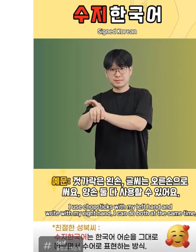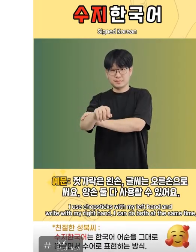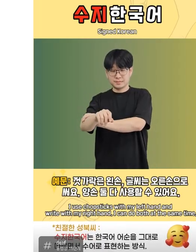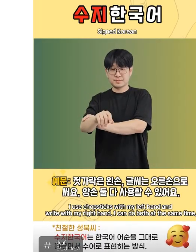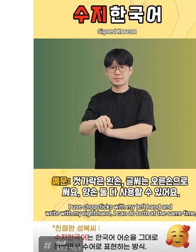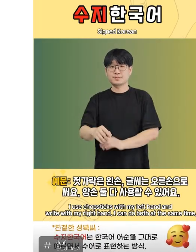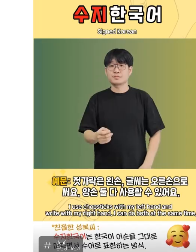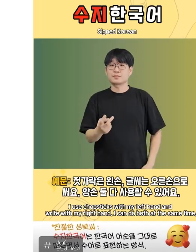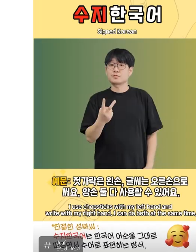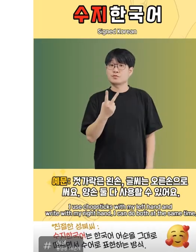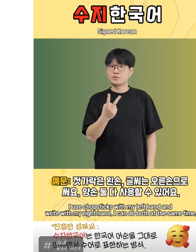글씨 오른손,